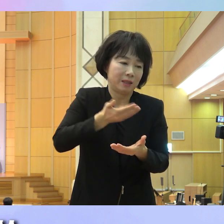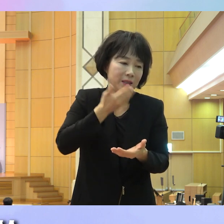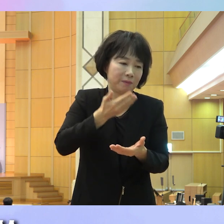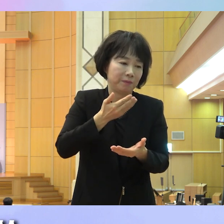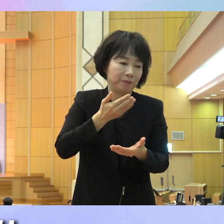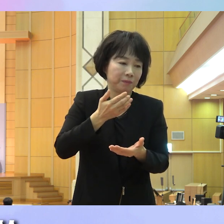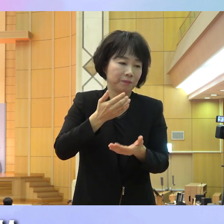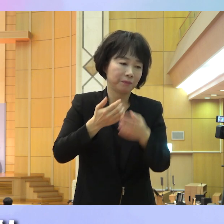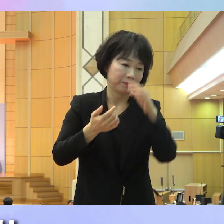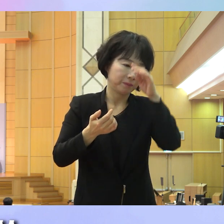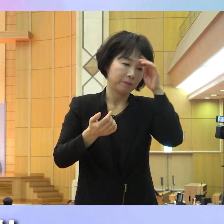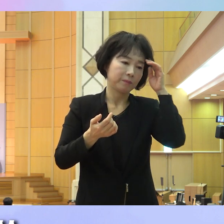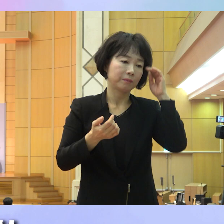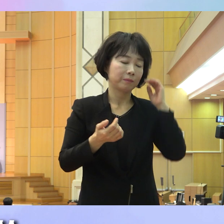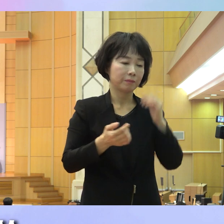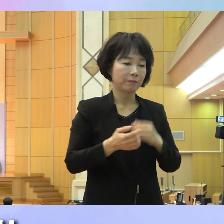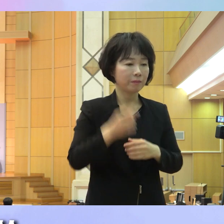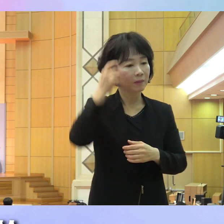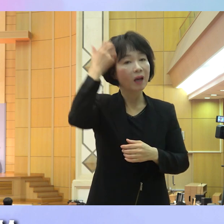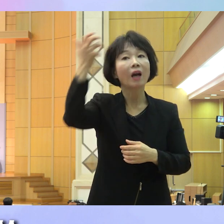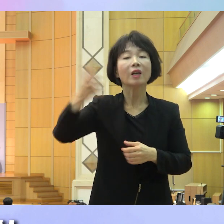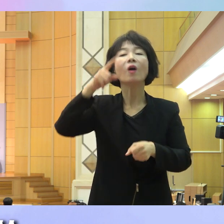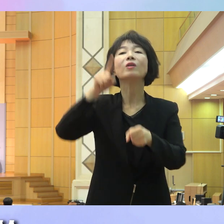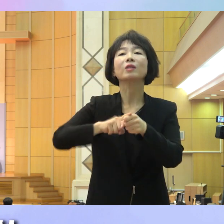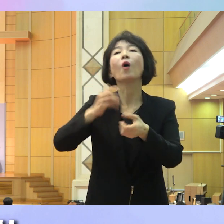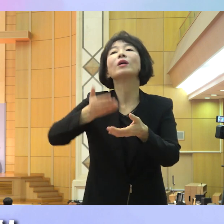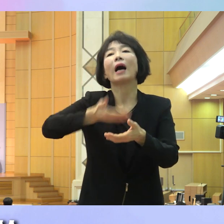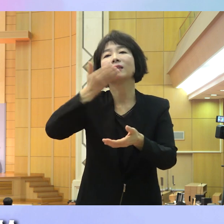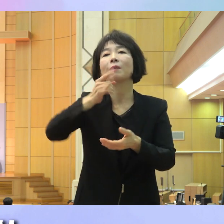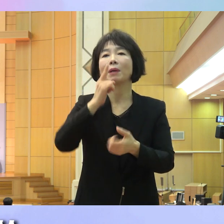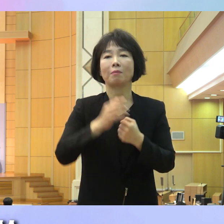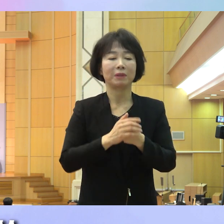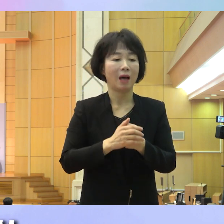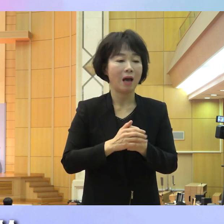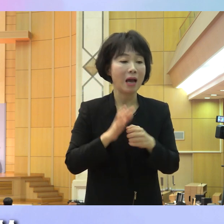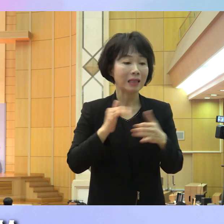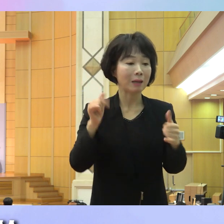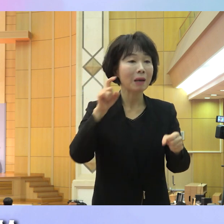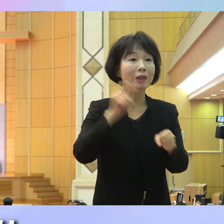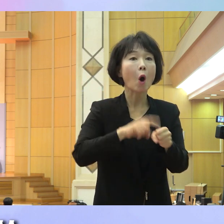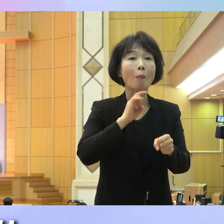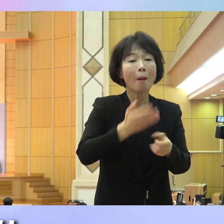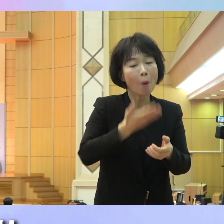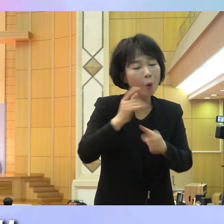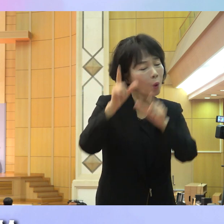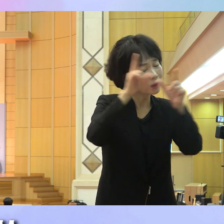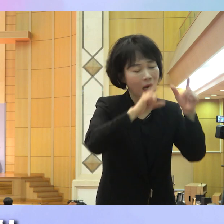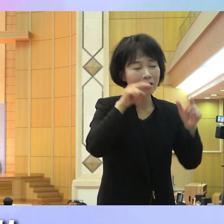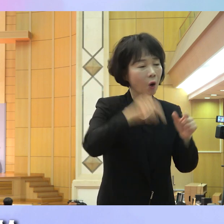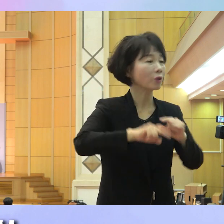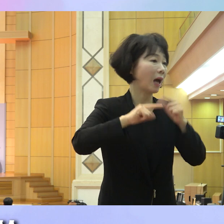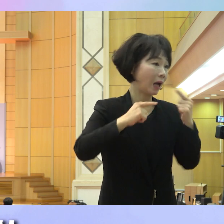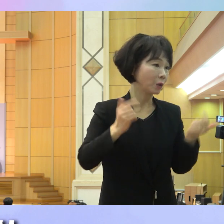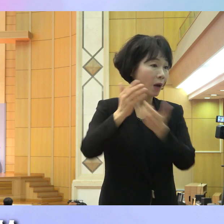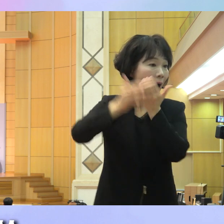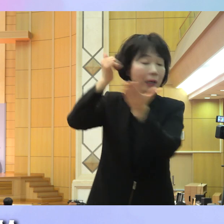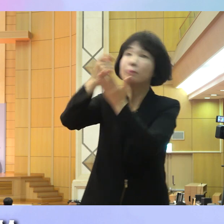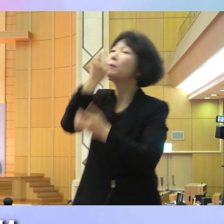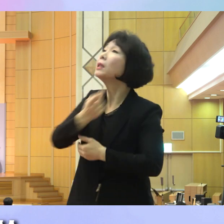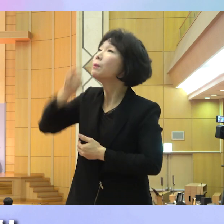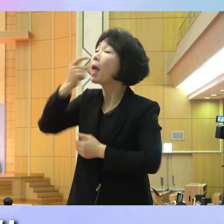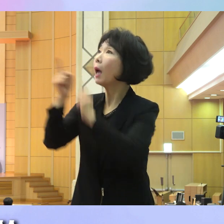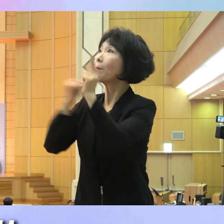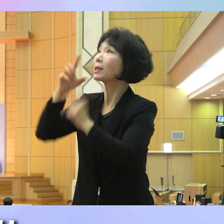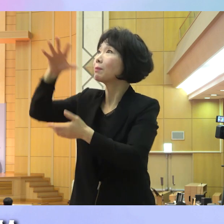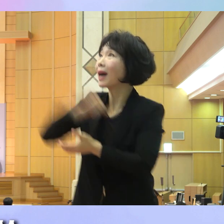영의 비유적으로 말할 때 영의 양식으로 되는 거야. 떡으로만 살 것이 아니라 하나님의 입으로 나오는